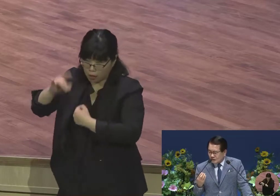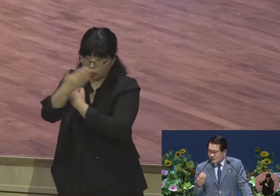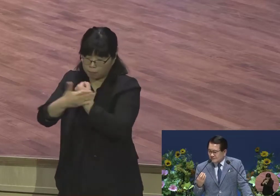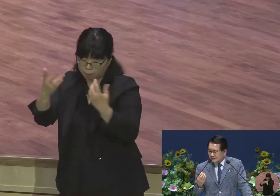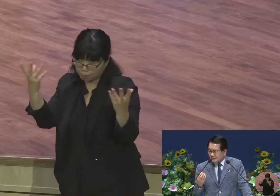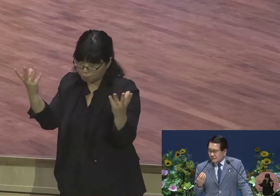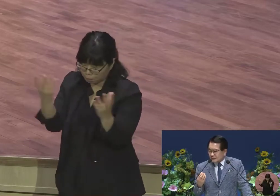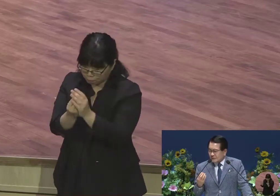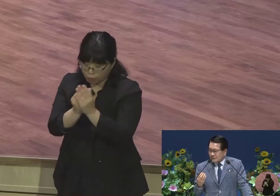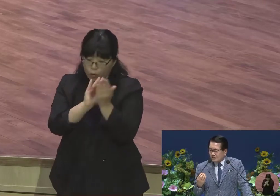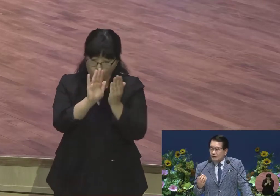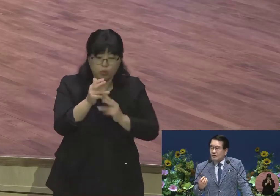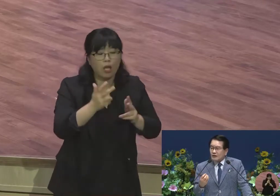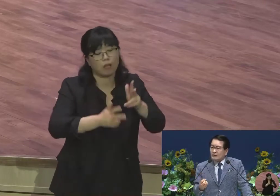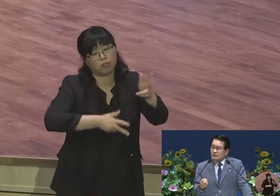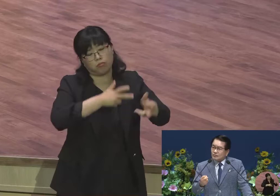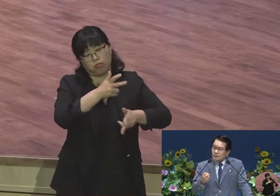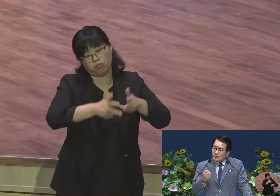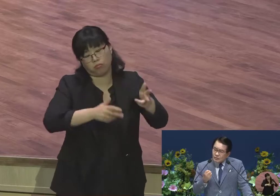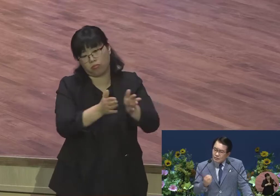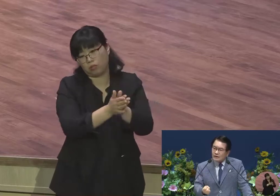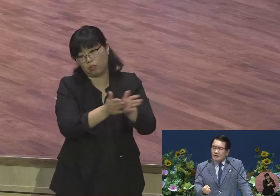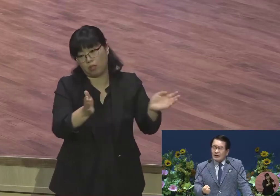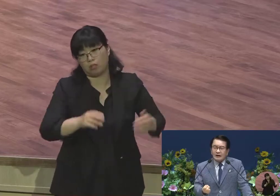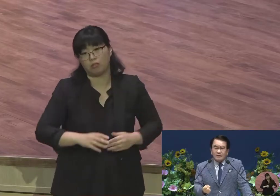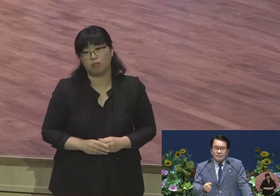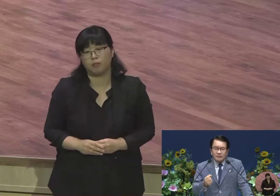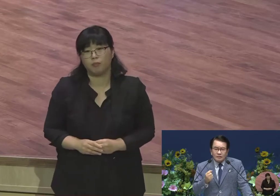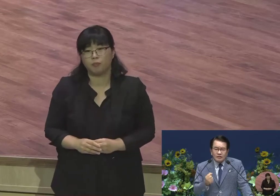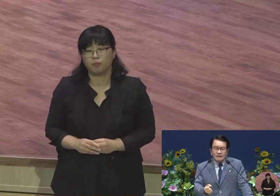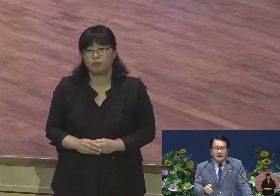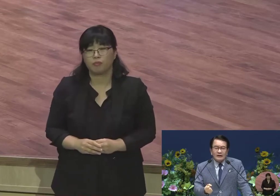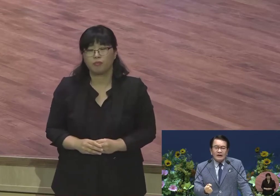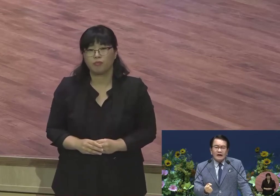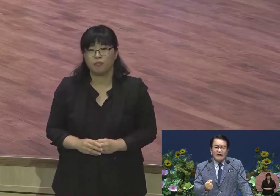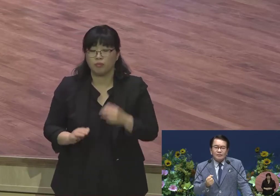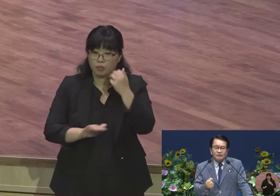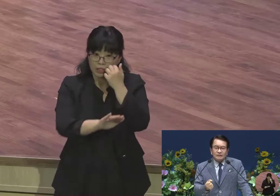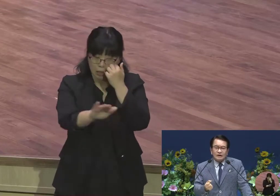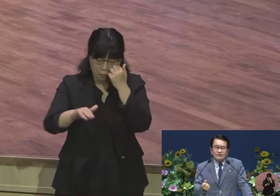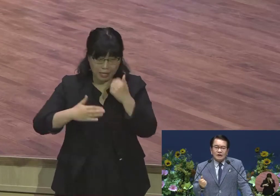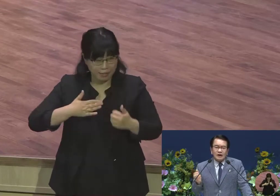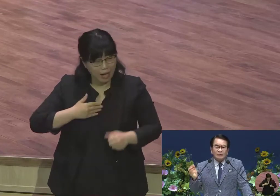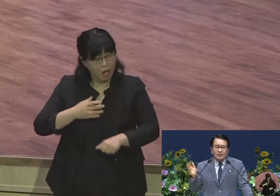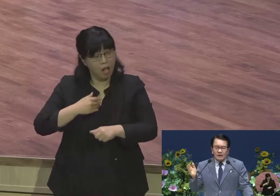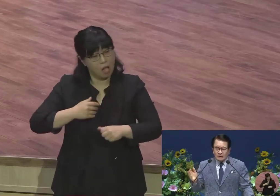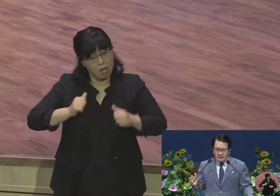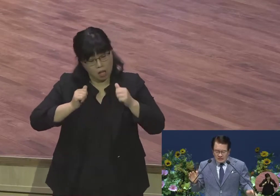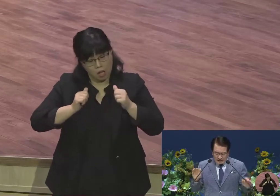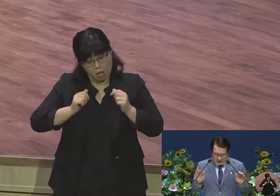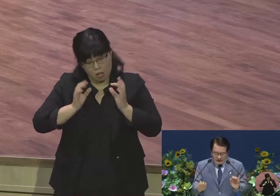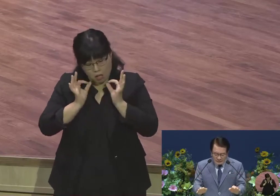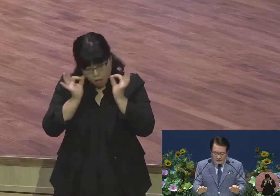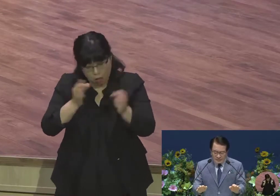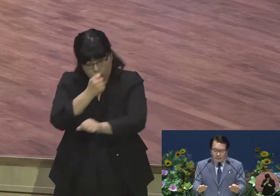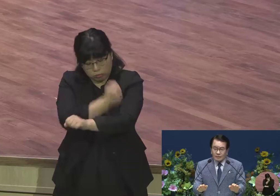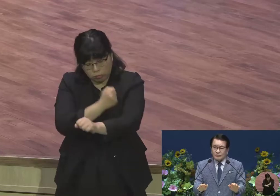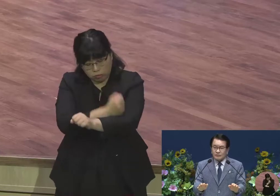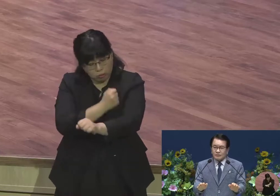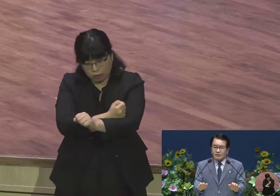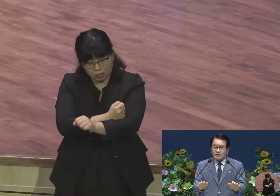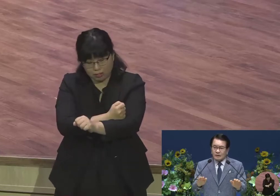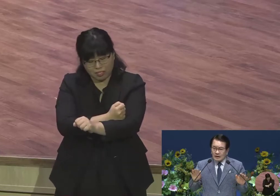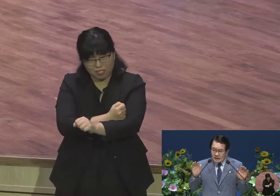주옵사사 무능하기 굴러야 돼 하나님 물을 꿇는 게 하나님 보실 때 항복한 거거든 하나님